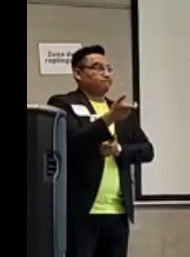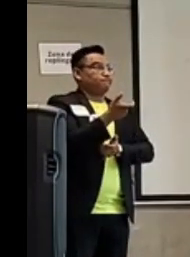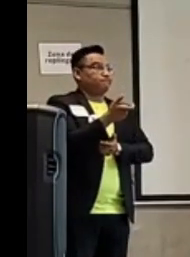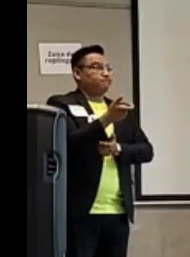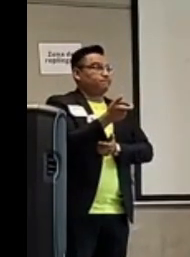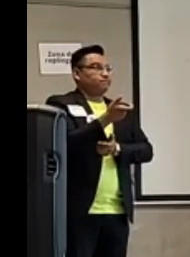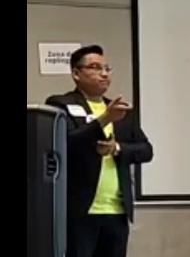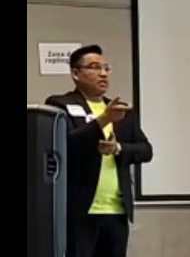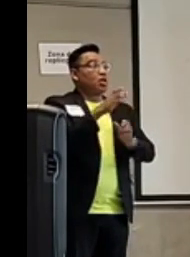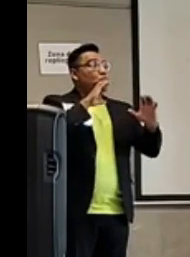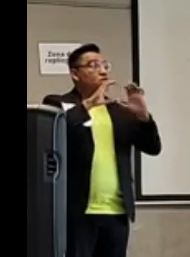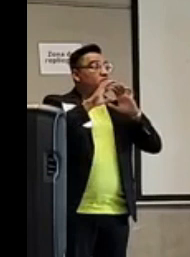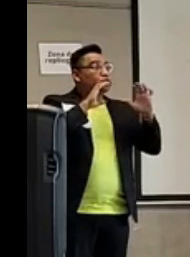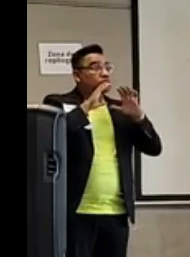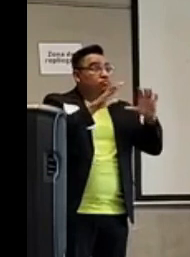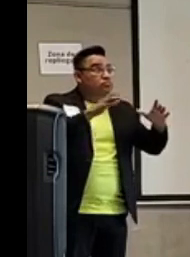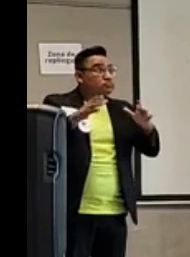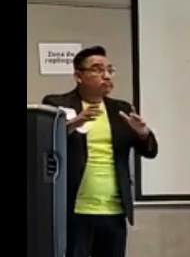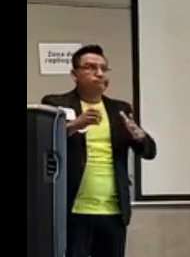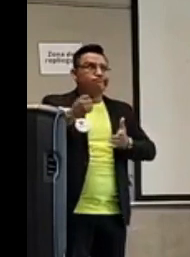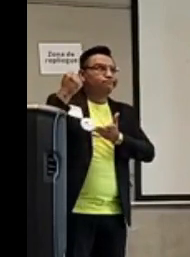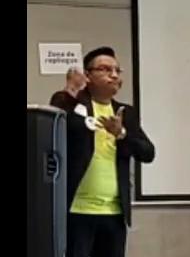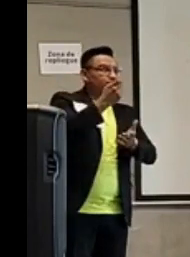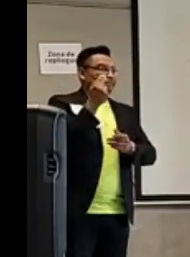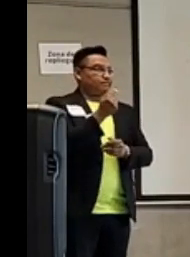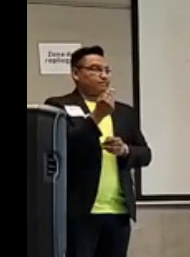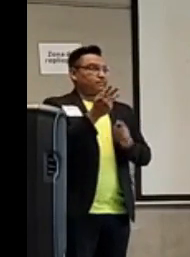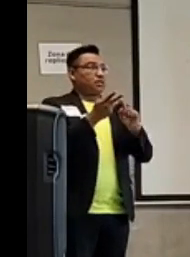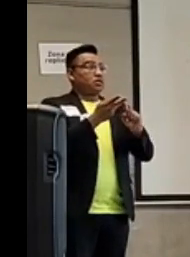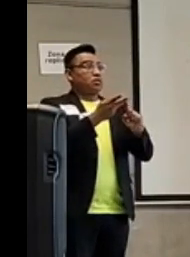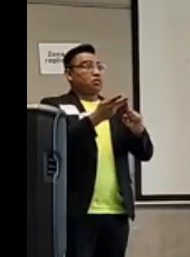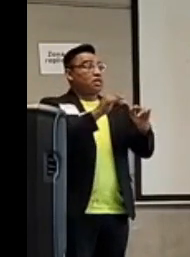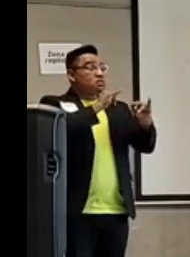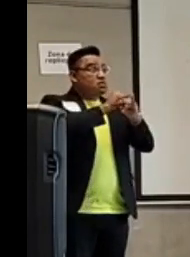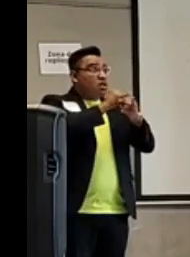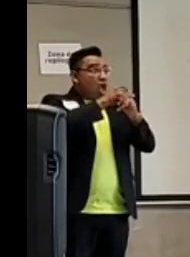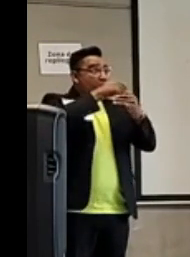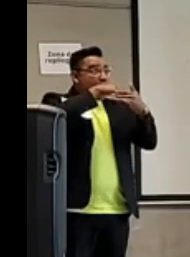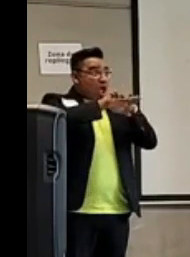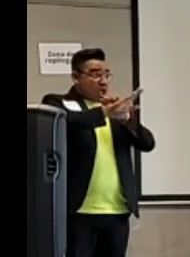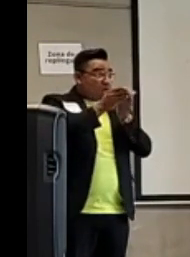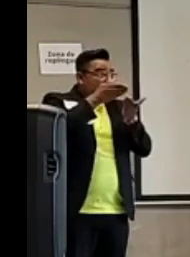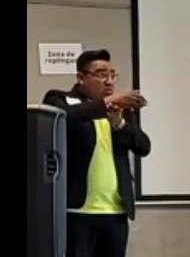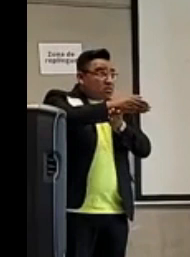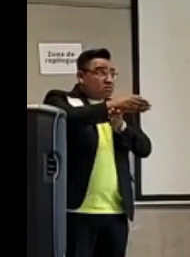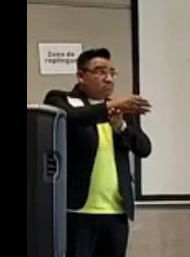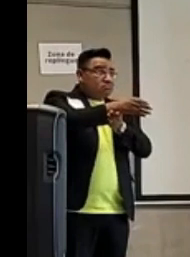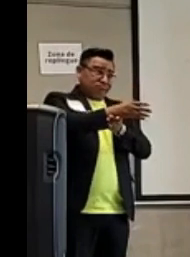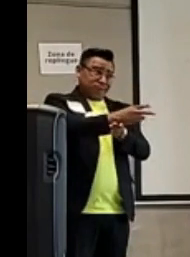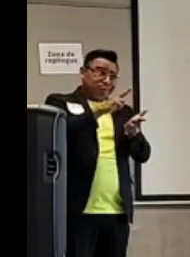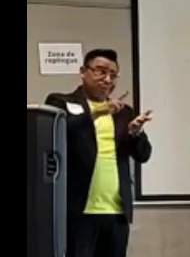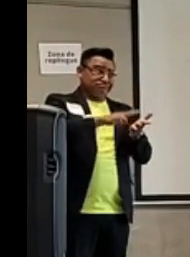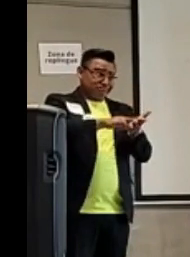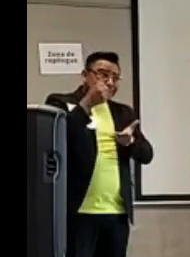se necesita dinero los sitios web accesibles cuestan no solamente